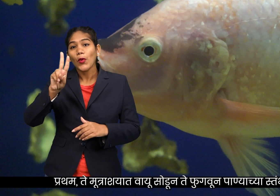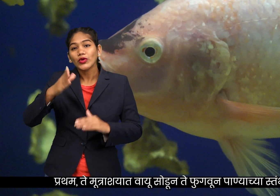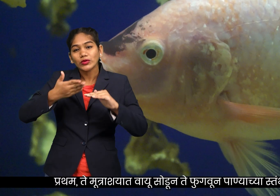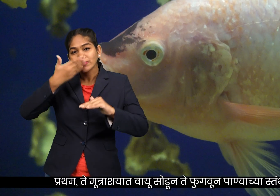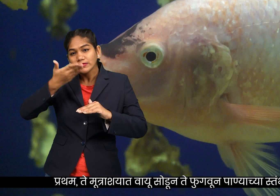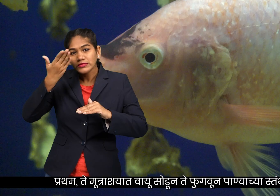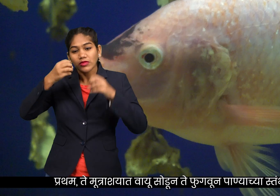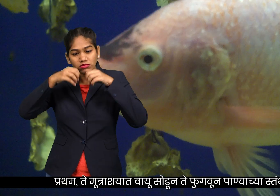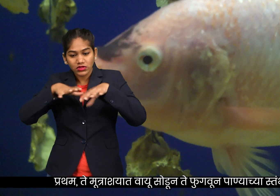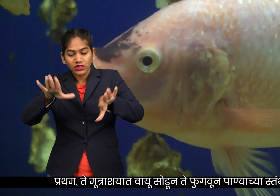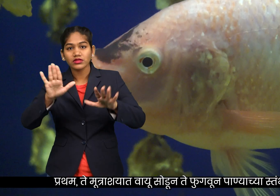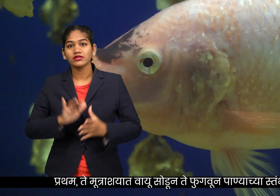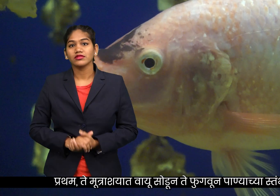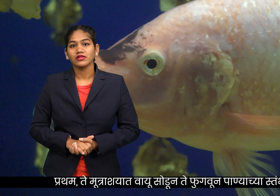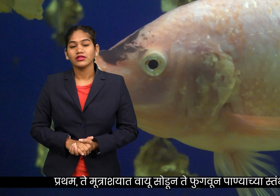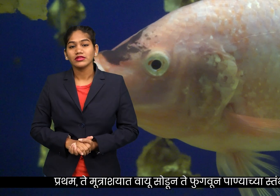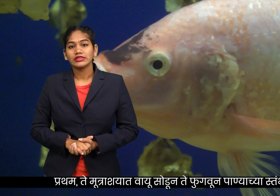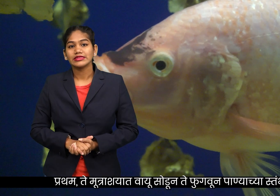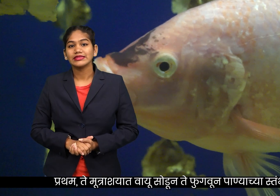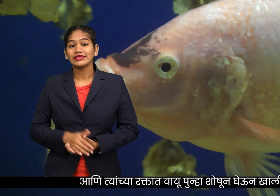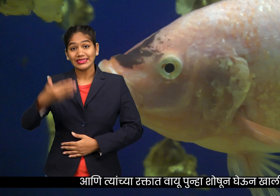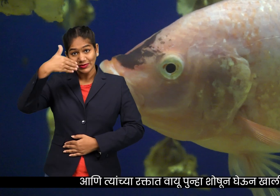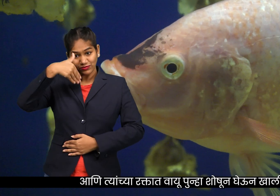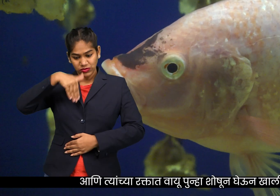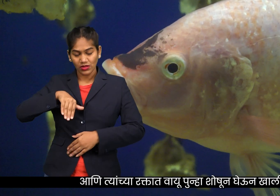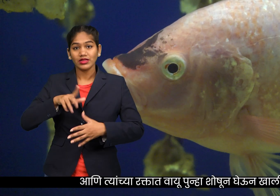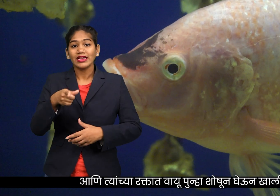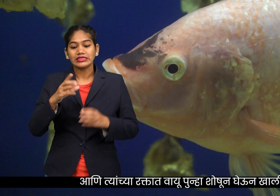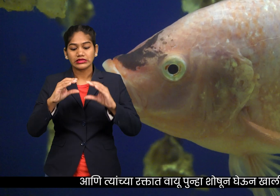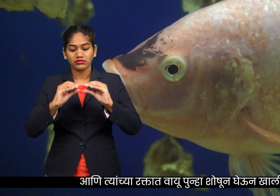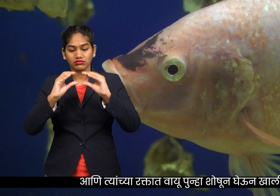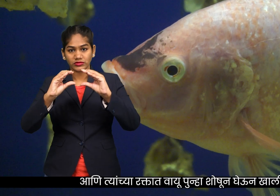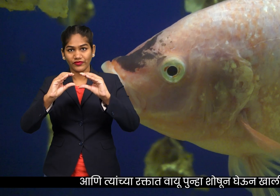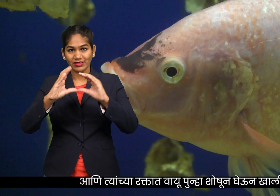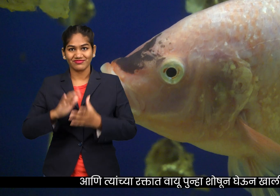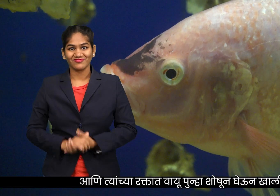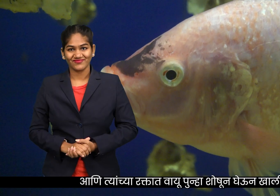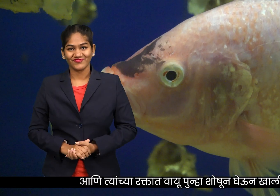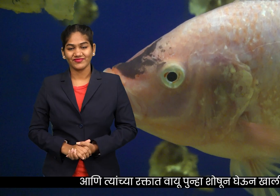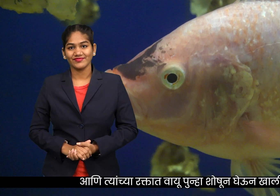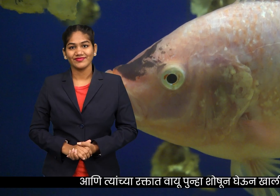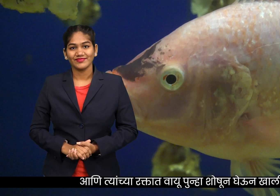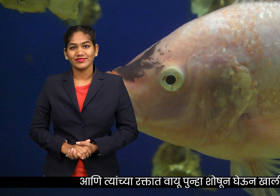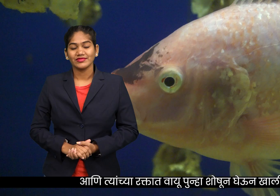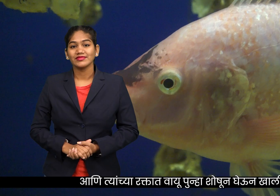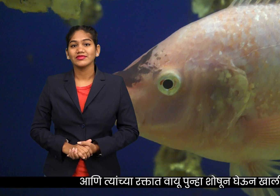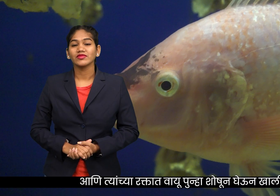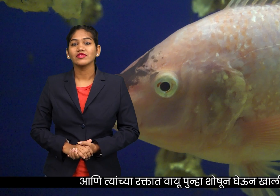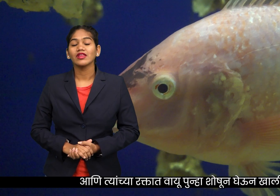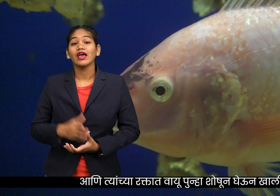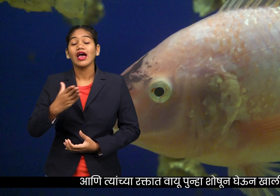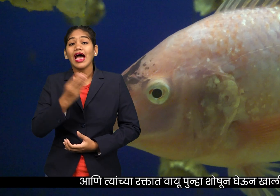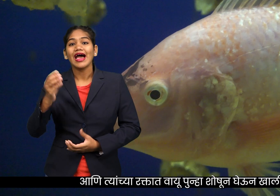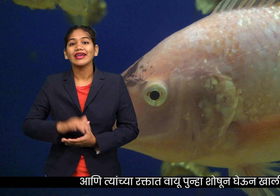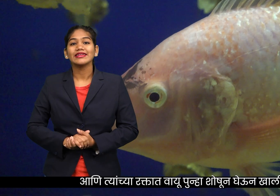फुगवून पाण्याच्या स्तंभात वर जातात आणि त्यांच्या रक्तात वायू पुन्हा